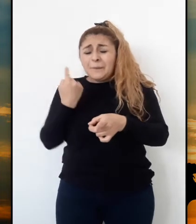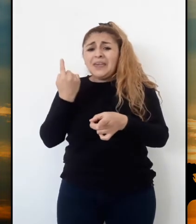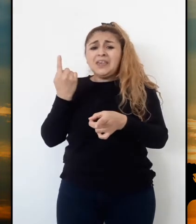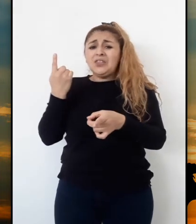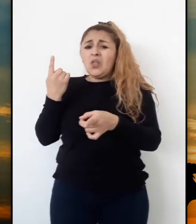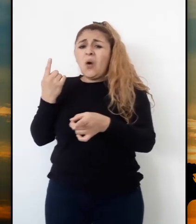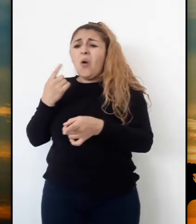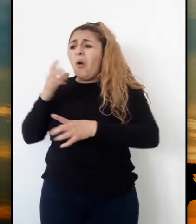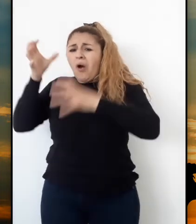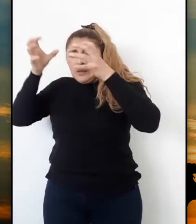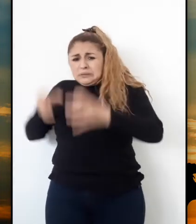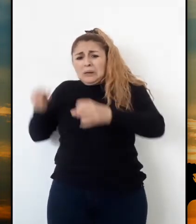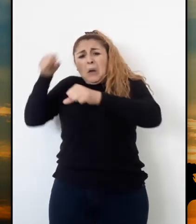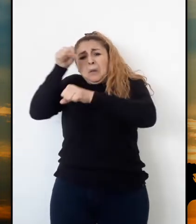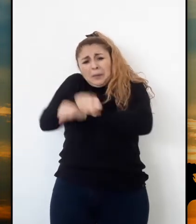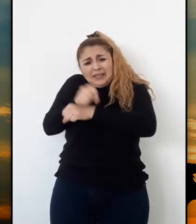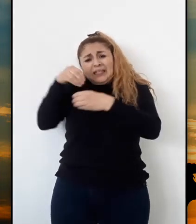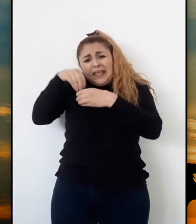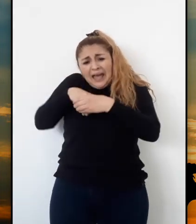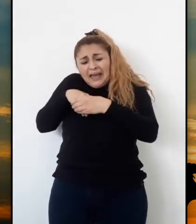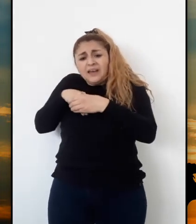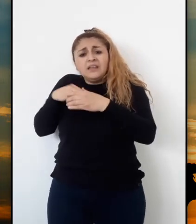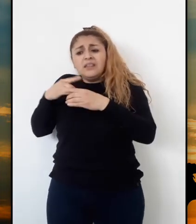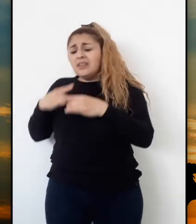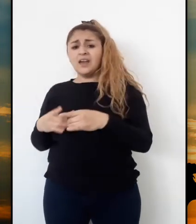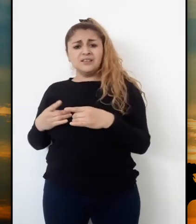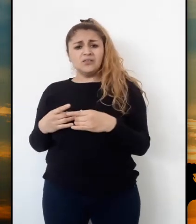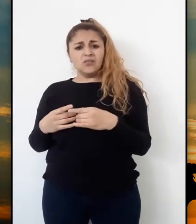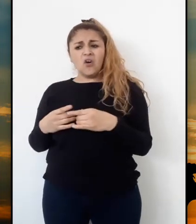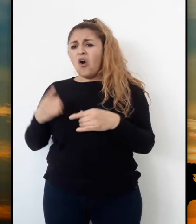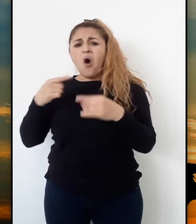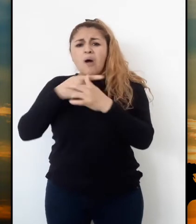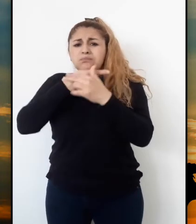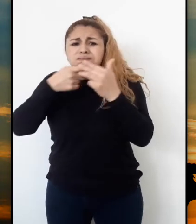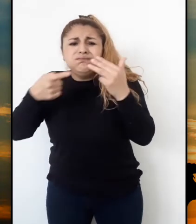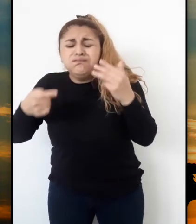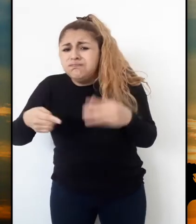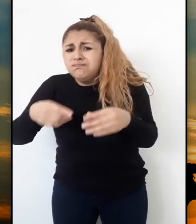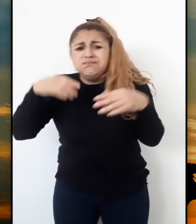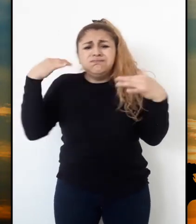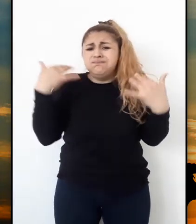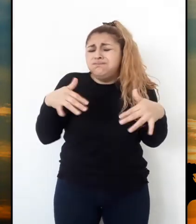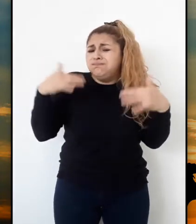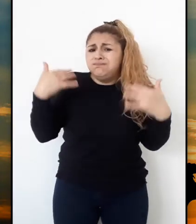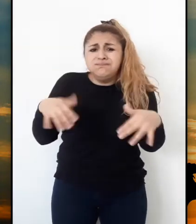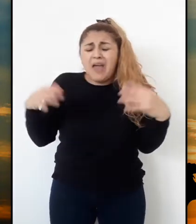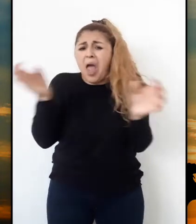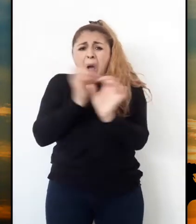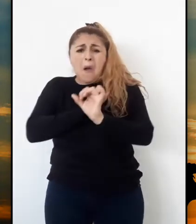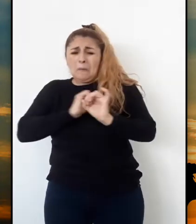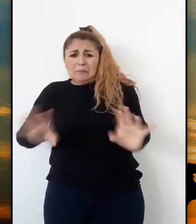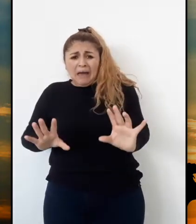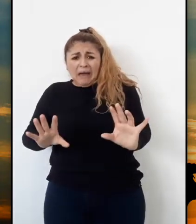estaba trabajando con todas las cosas qui l'entouraient, todas las cosas que lo rodeaban, afin qu'il